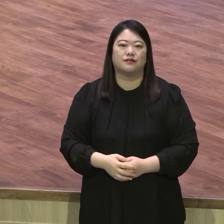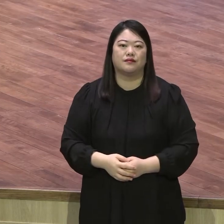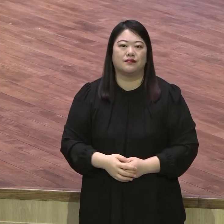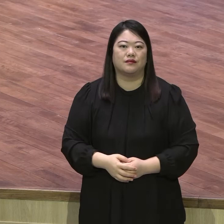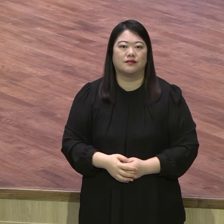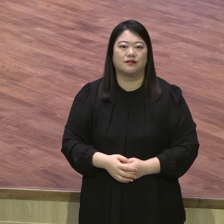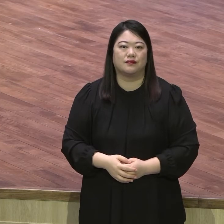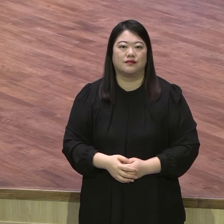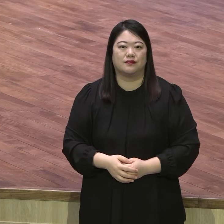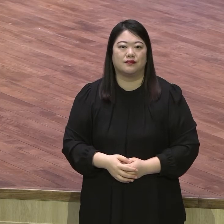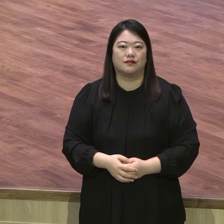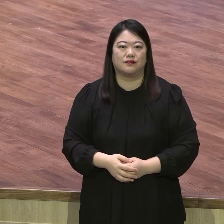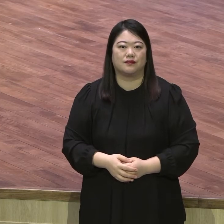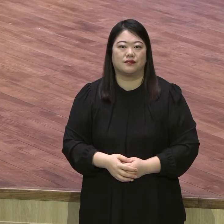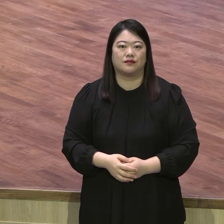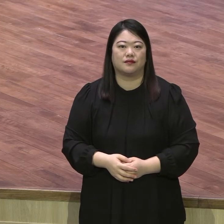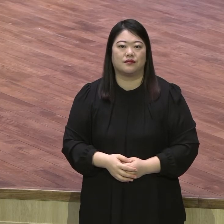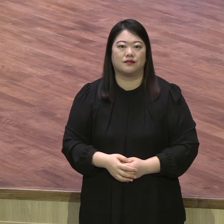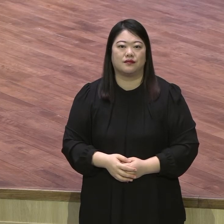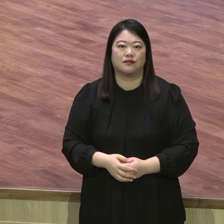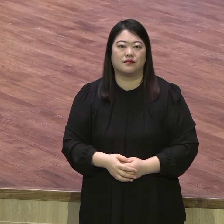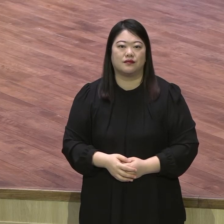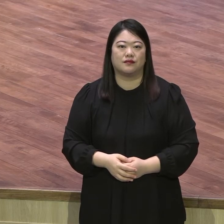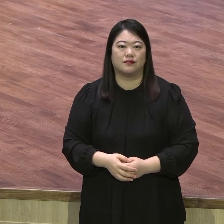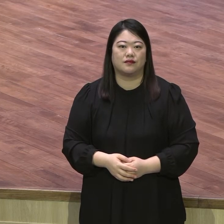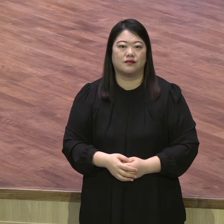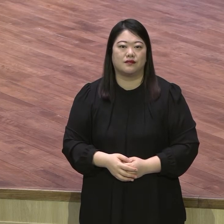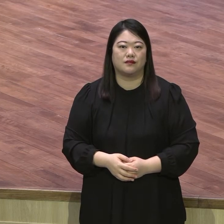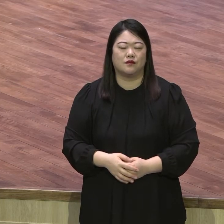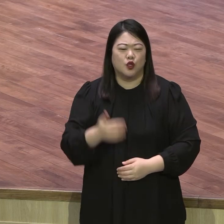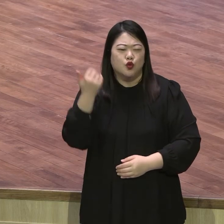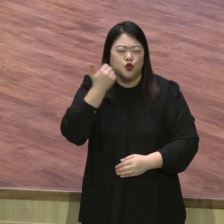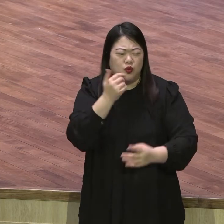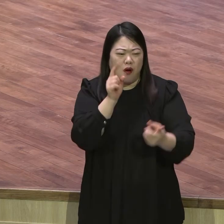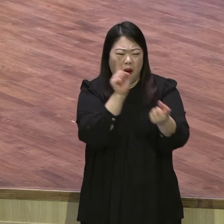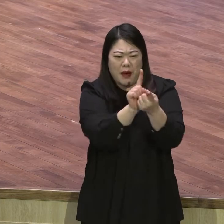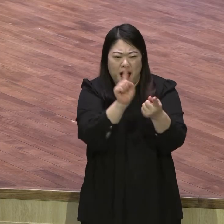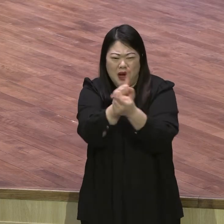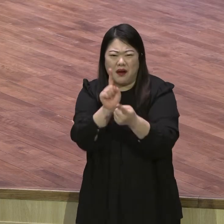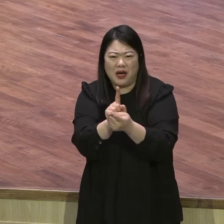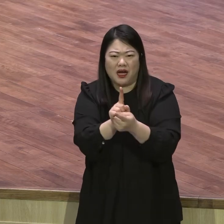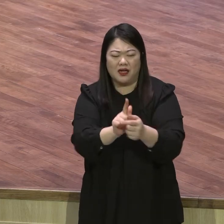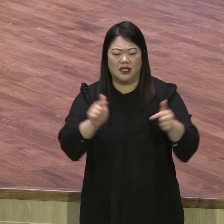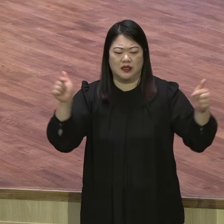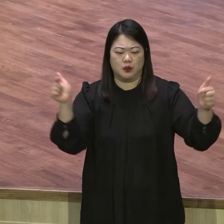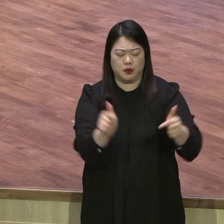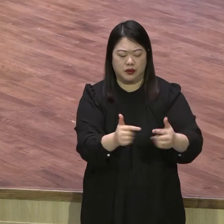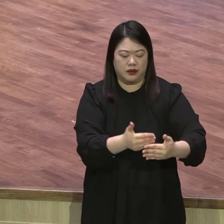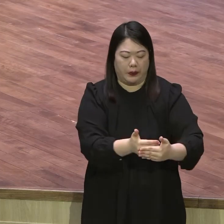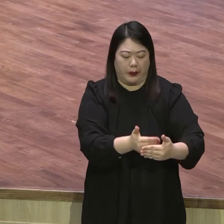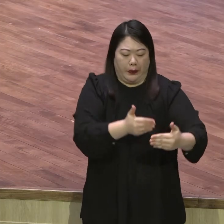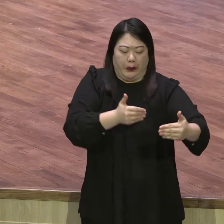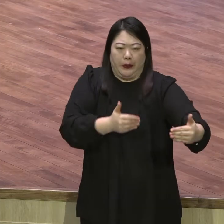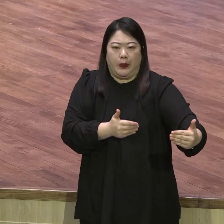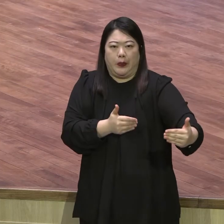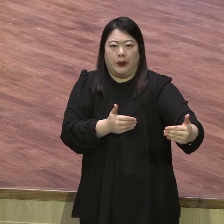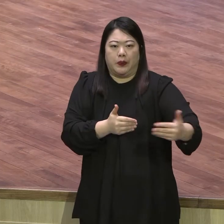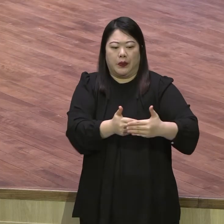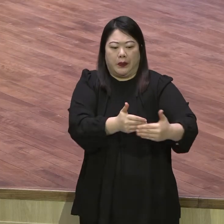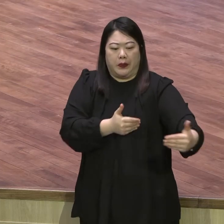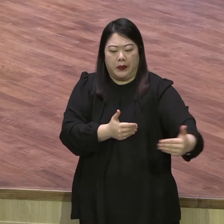상태입니다. 엄격하게 그렇게 사회적 거리두기를 그렇게 계속함으로